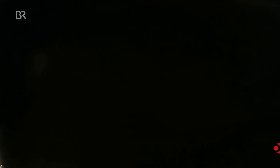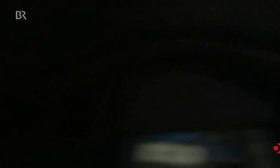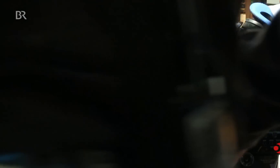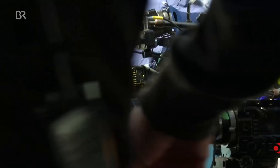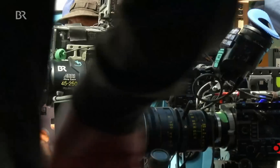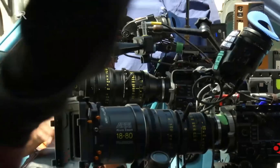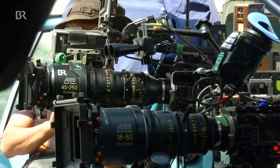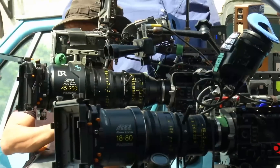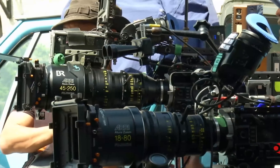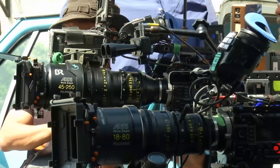Am Anfang die Generale